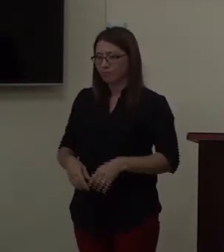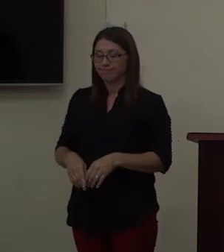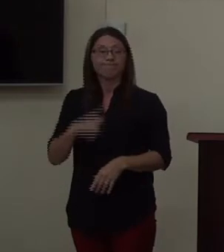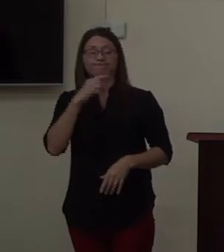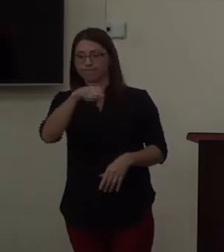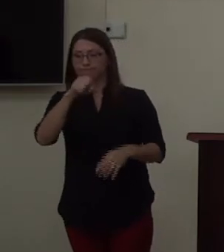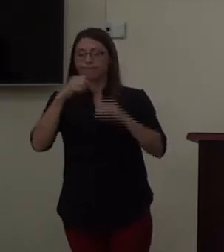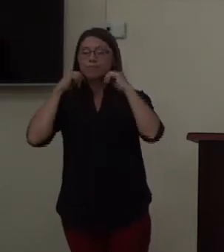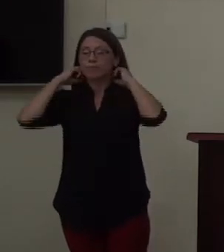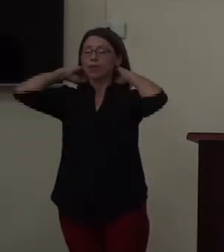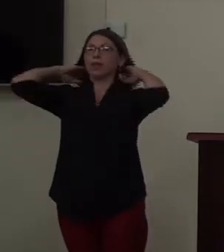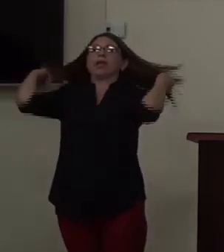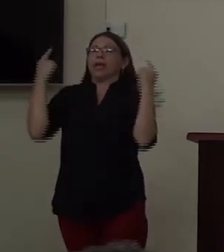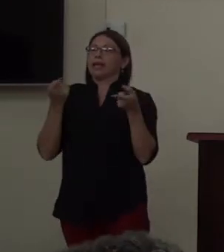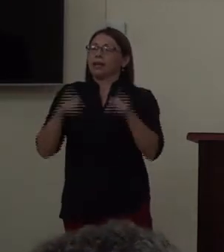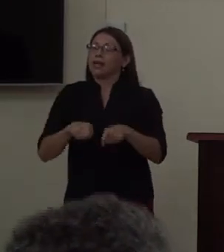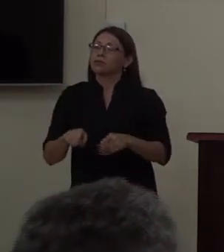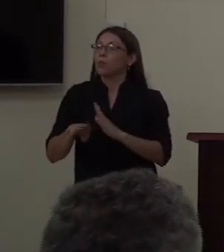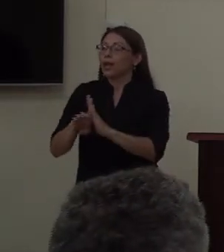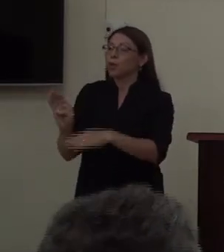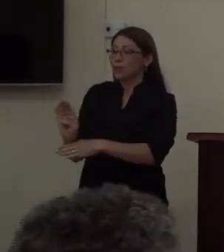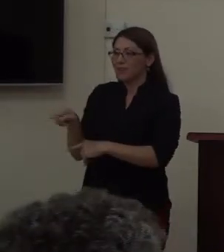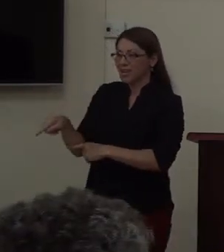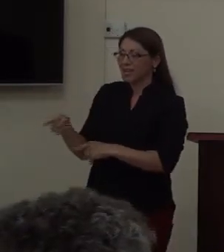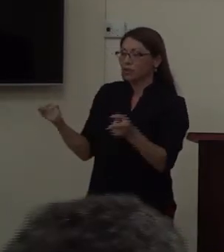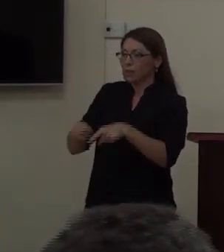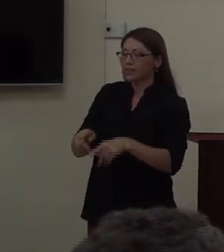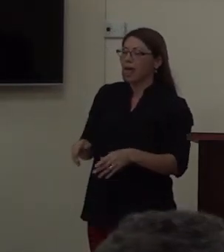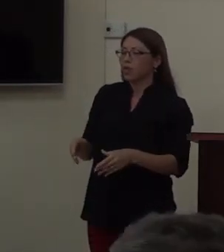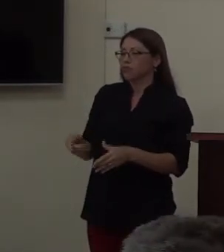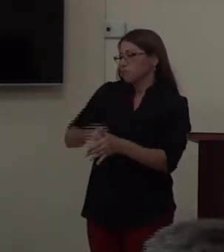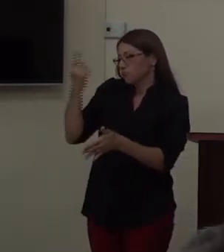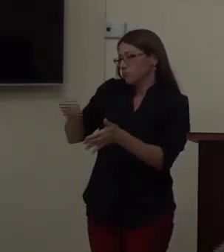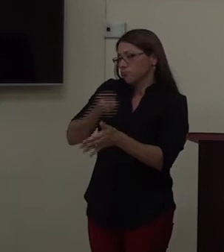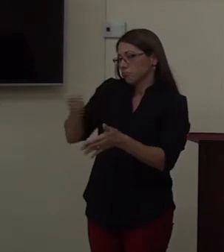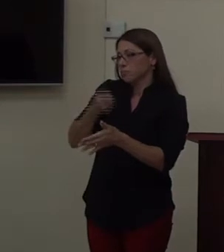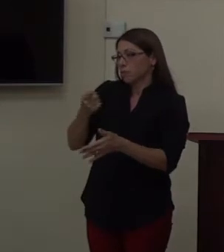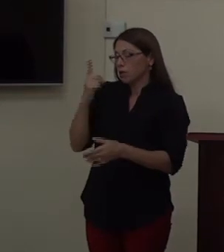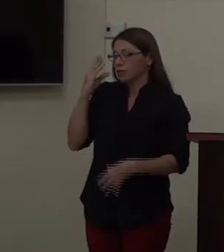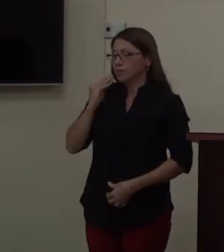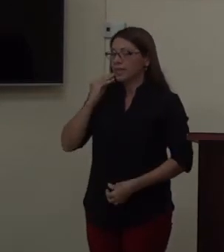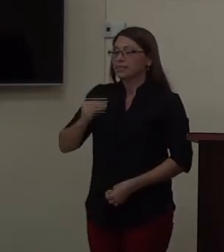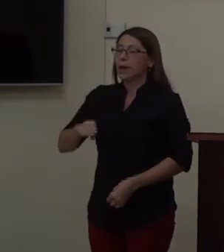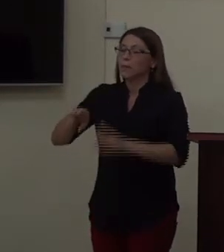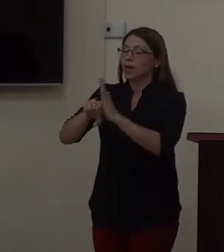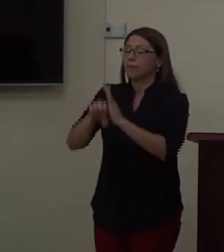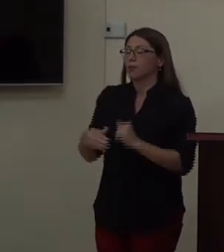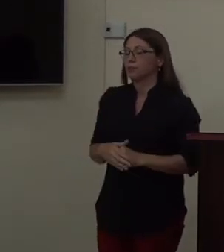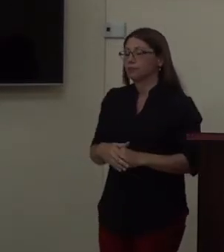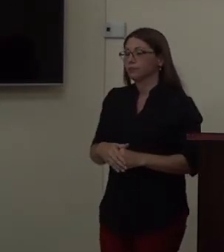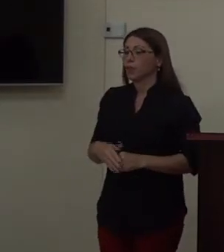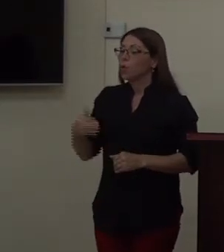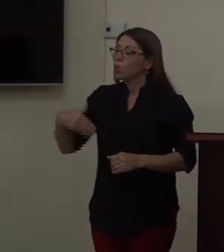completamente. En el caso de por ejemplo, del trilingüe, que nos ha pasado también en algunos momentos, aquí en la experiencia, por ejemplo,